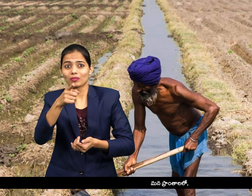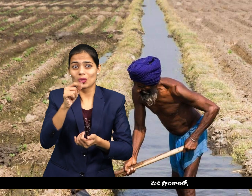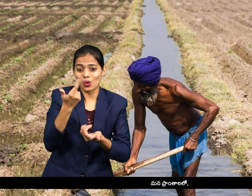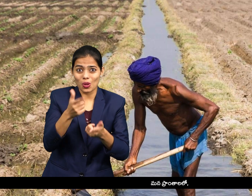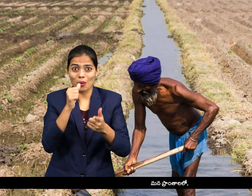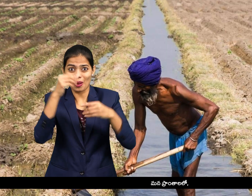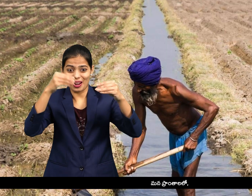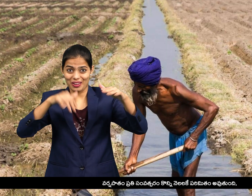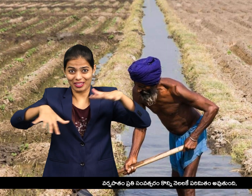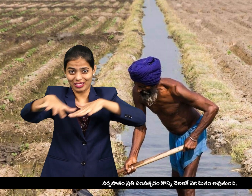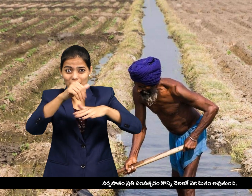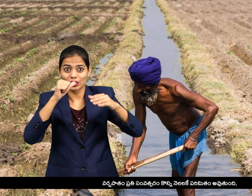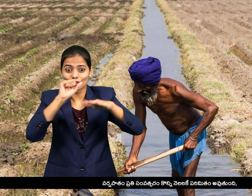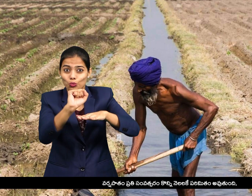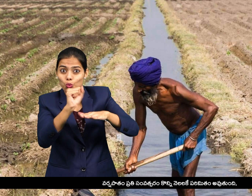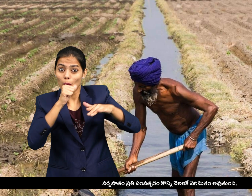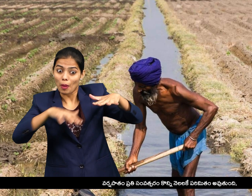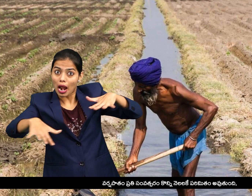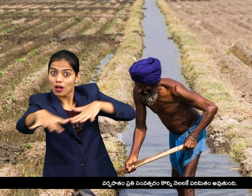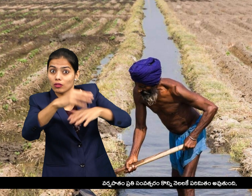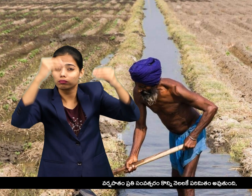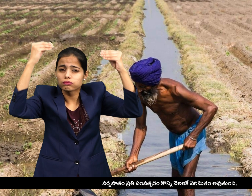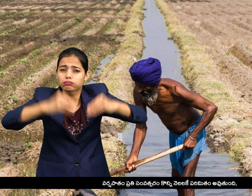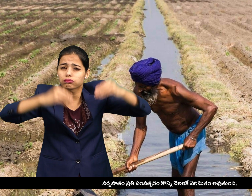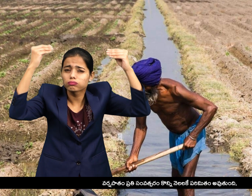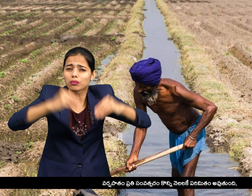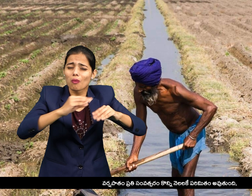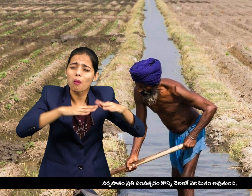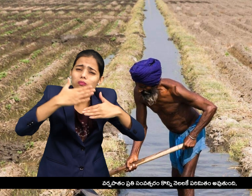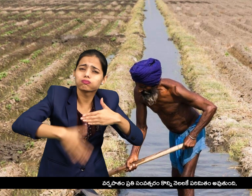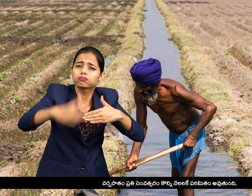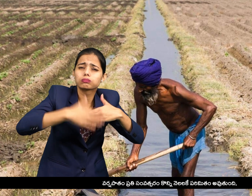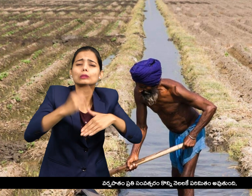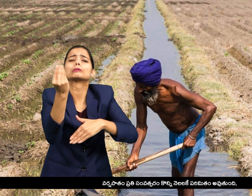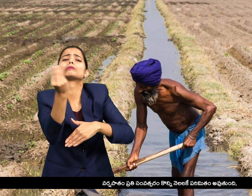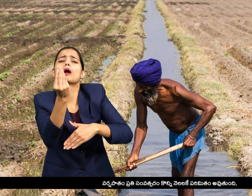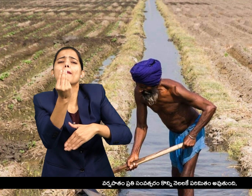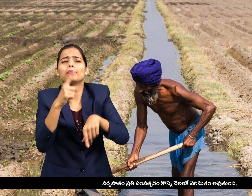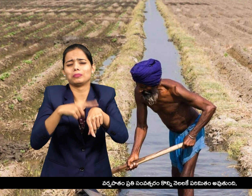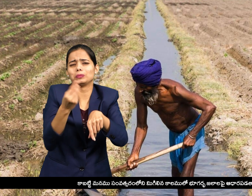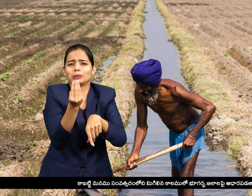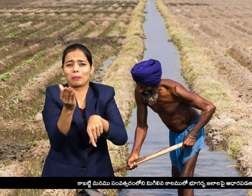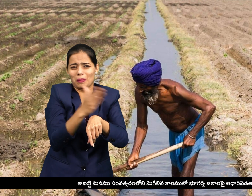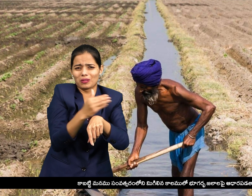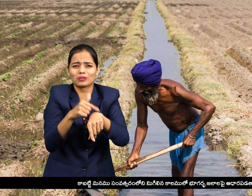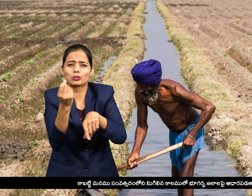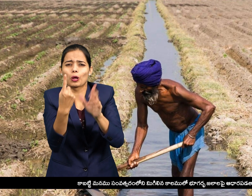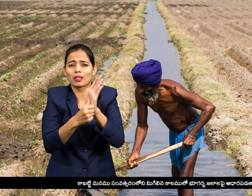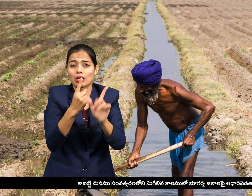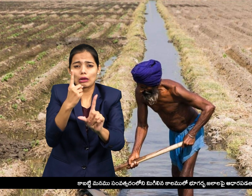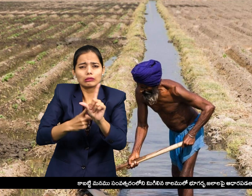మన ప్రాంతాలలో వర్షపాతం ప్రతి సంవత్సరం కొన్ని నెలలకే పరిమితం అవుతుంది.